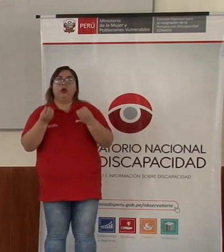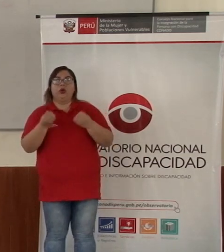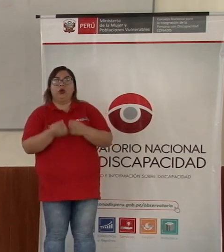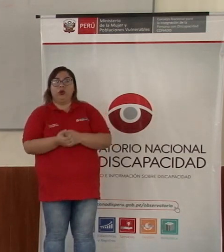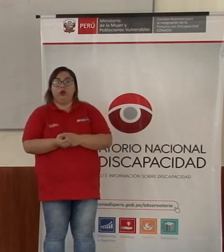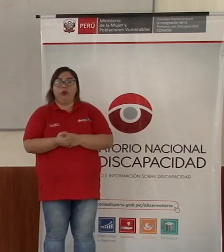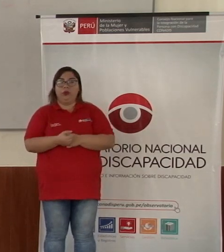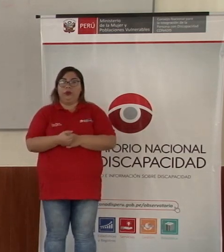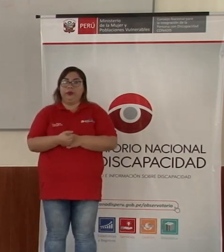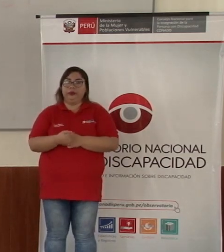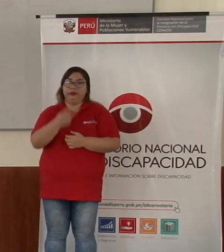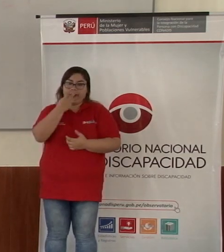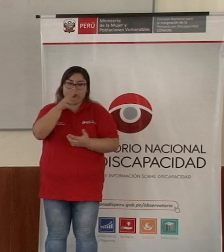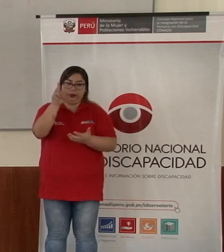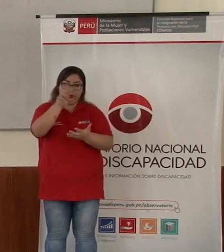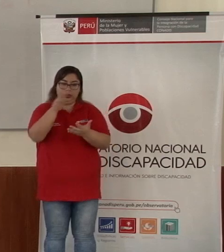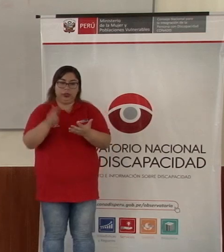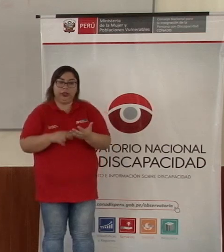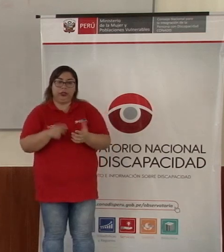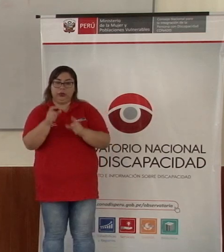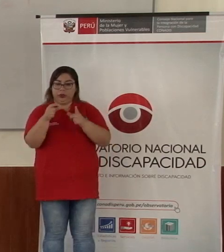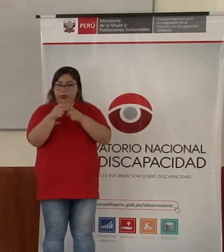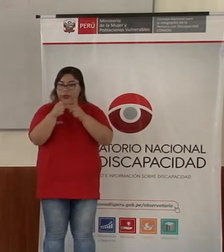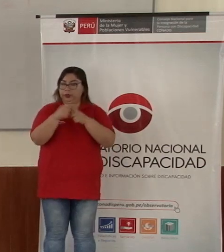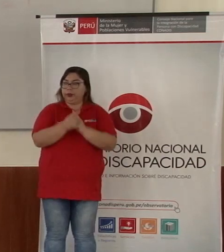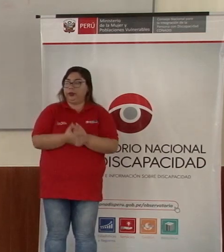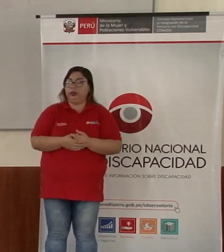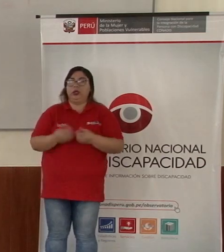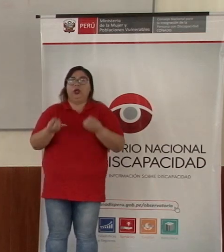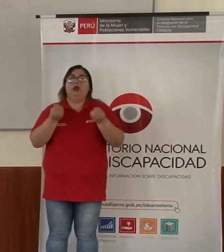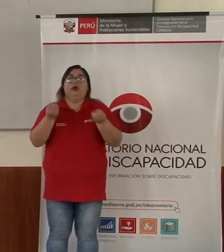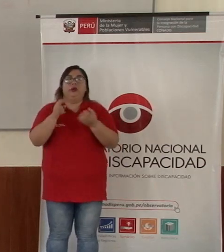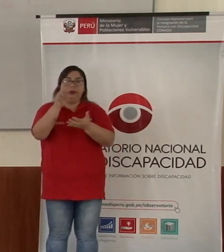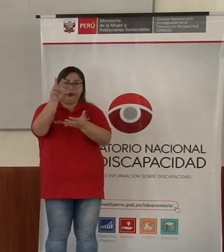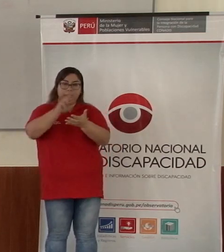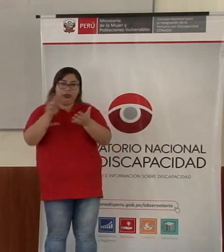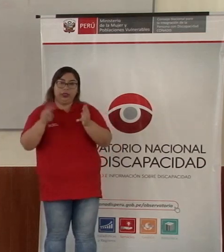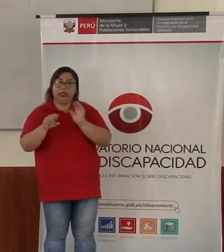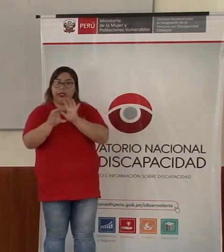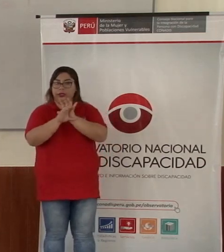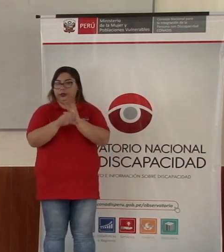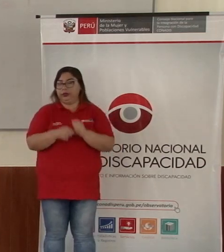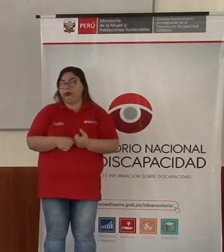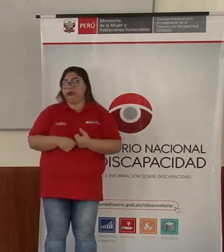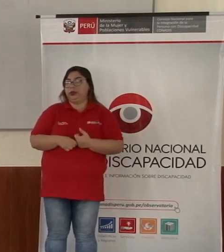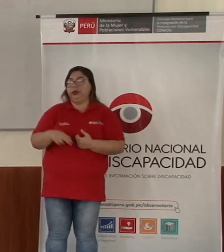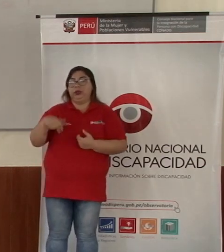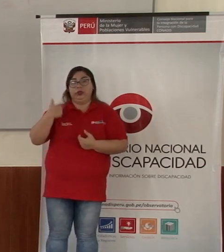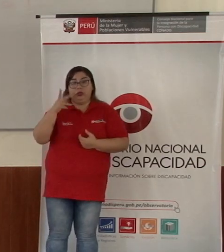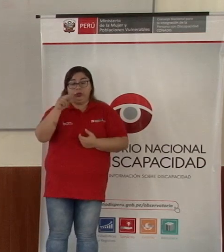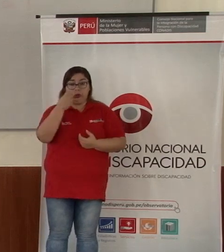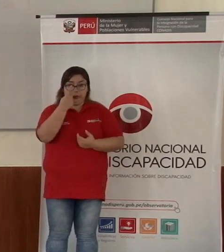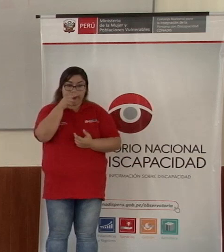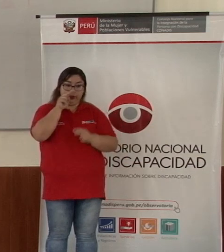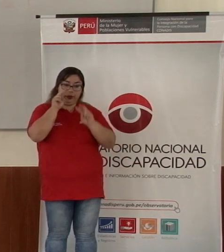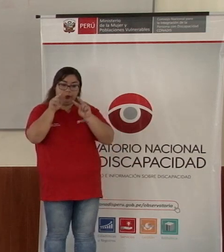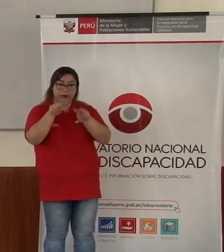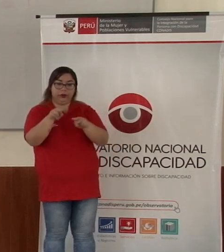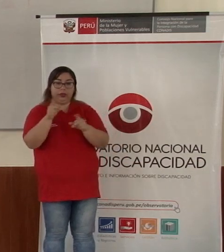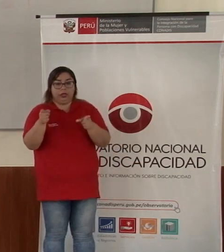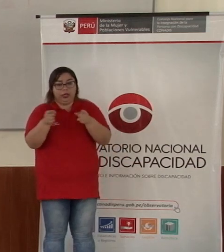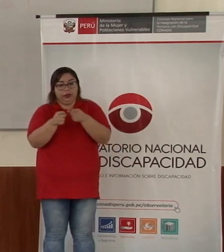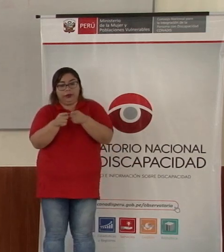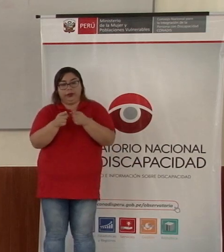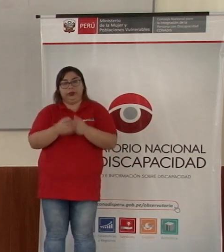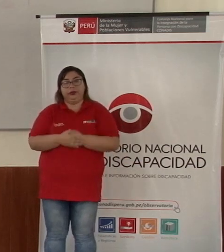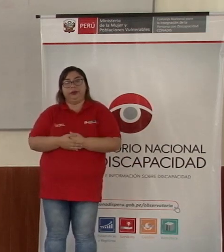damos lectura al texto, cómo se lee la Constitución. No podemos tener una visión tan